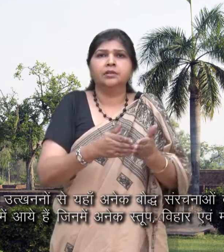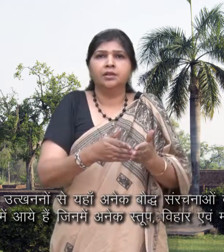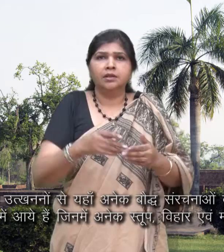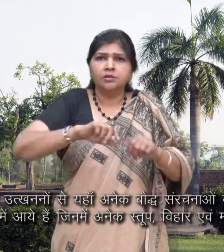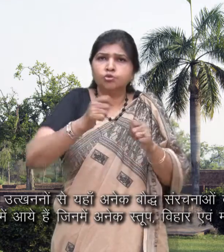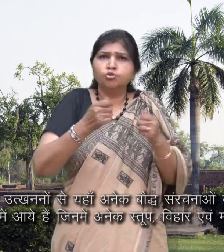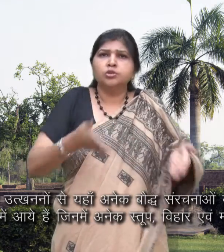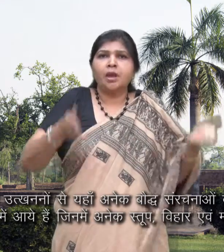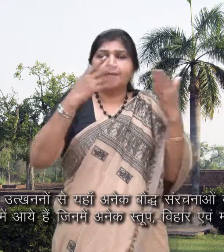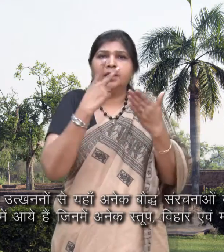हैं,